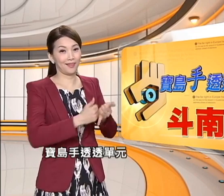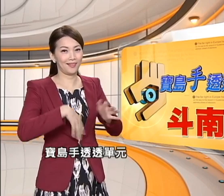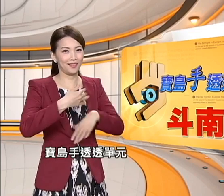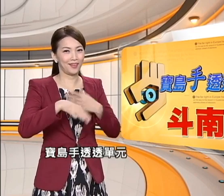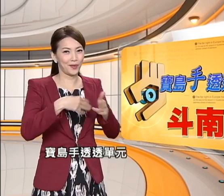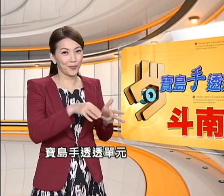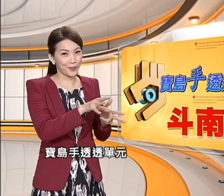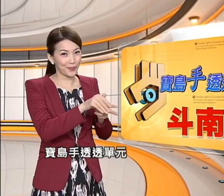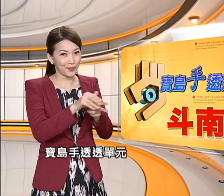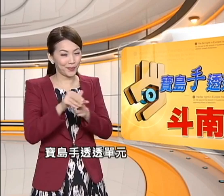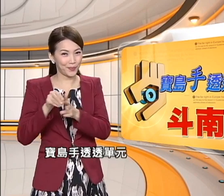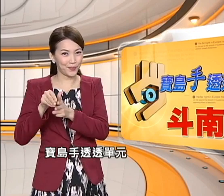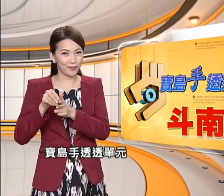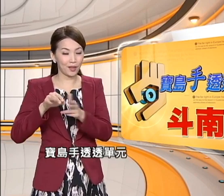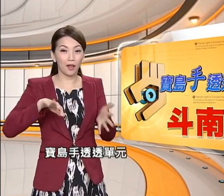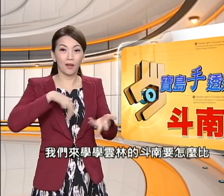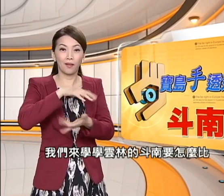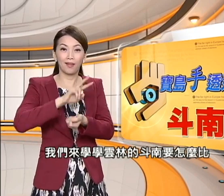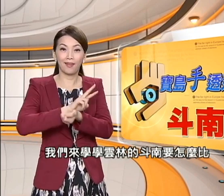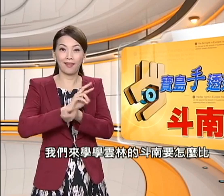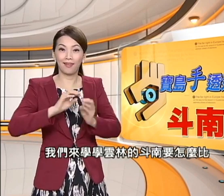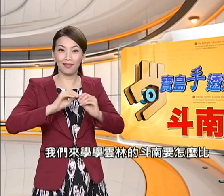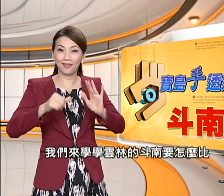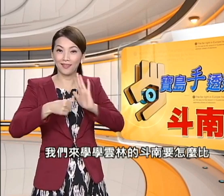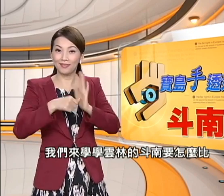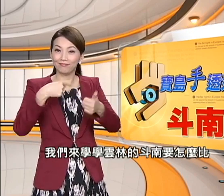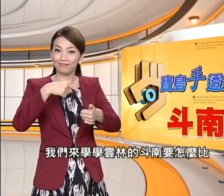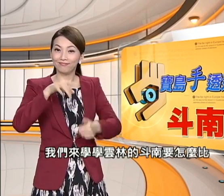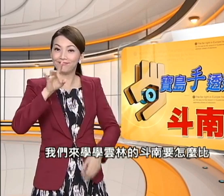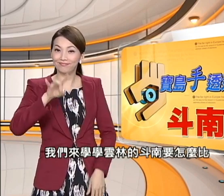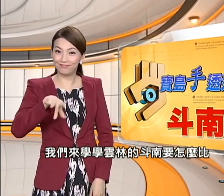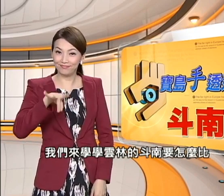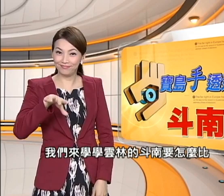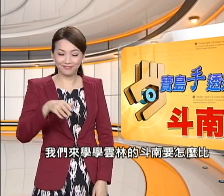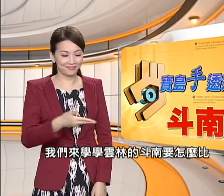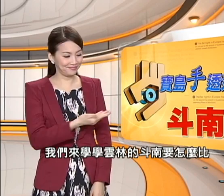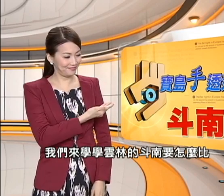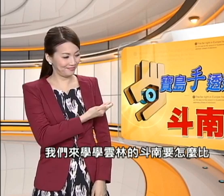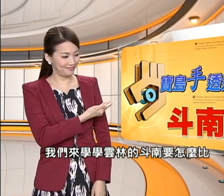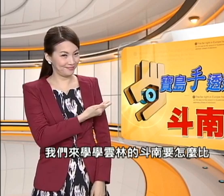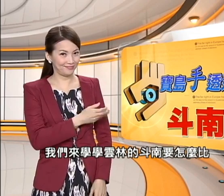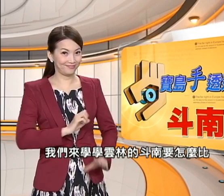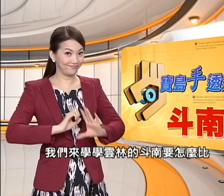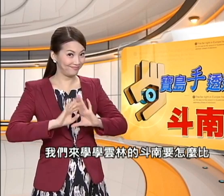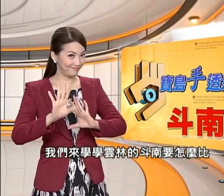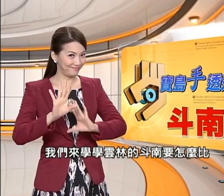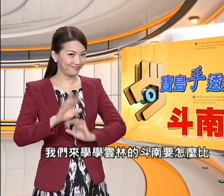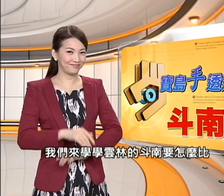宝岛手偷偷单元，我们来学学云林的斗南要怎么比。